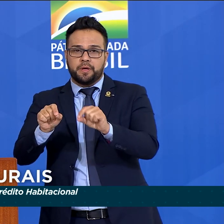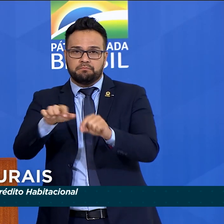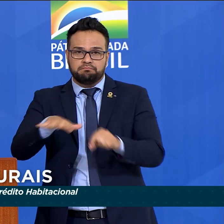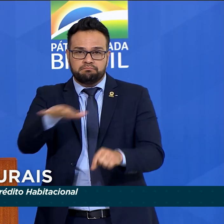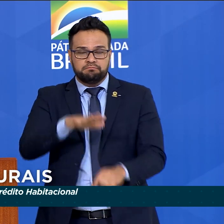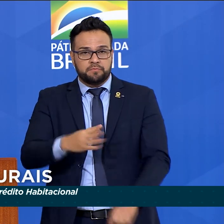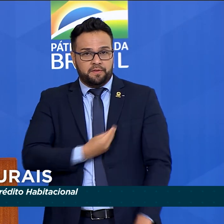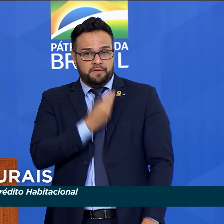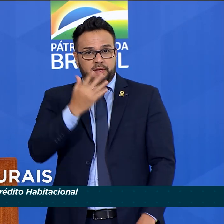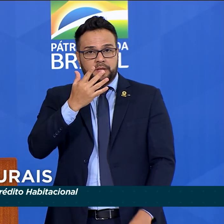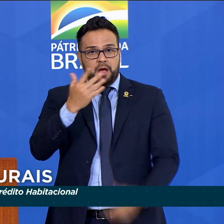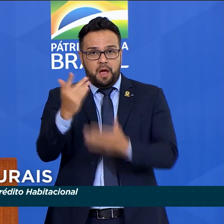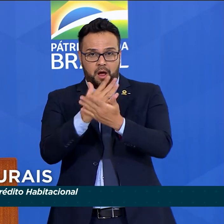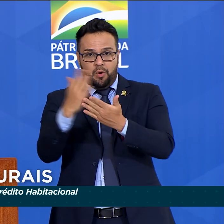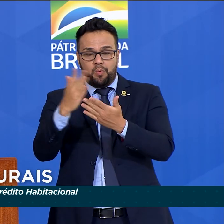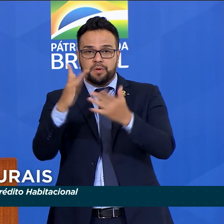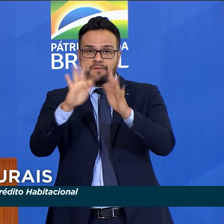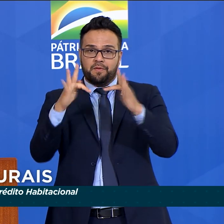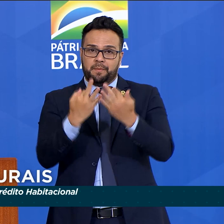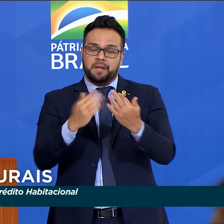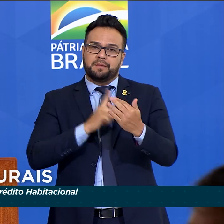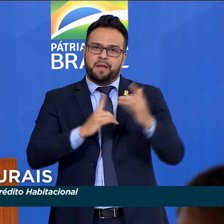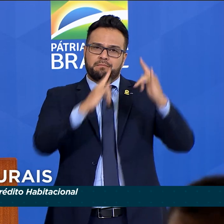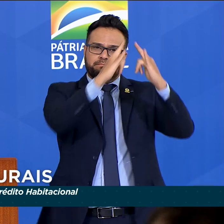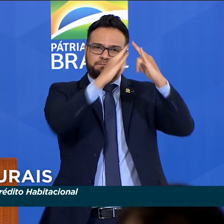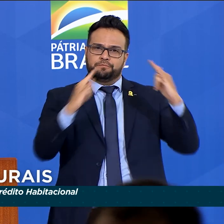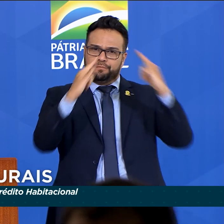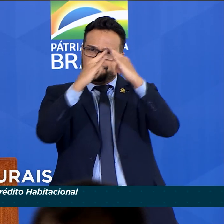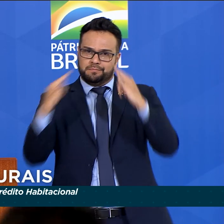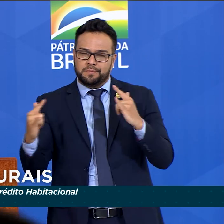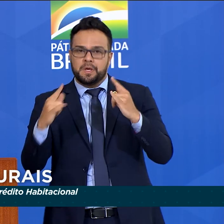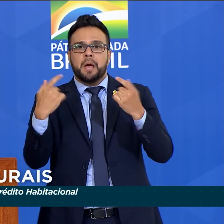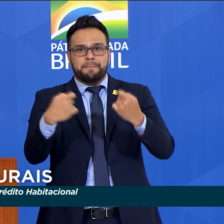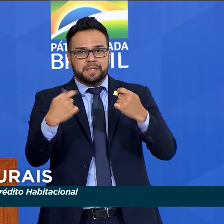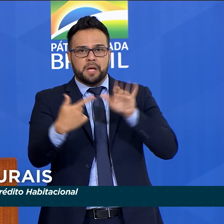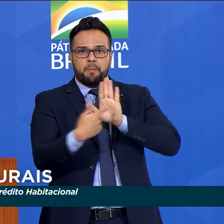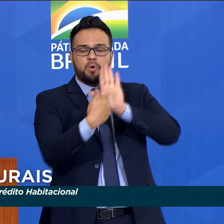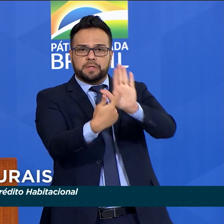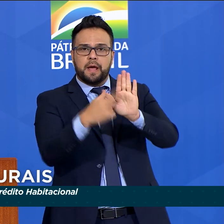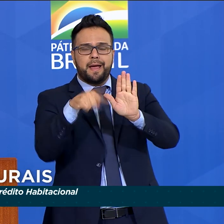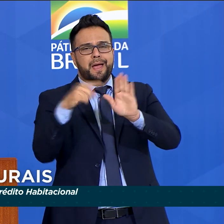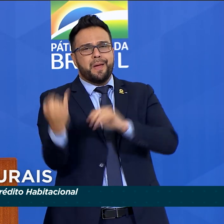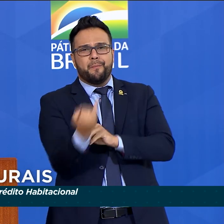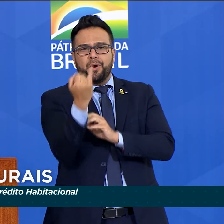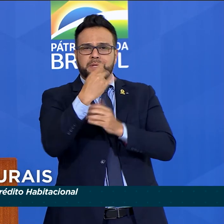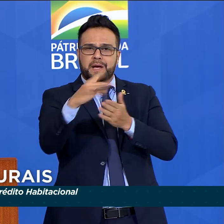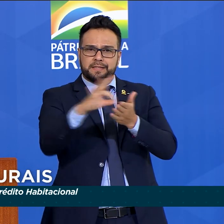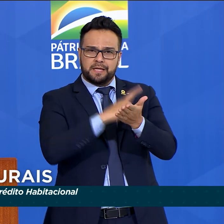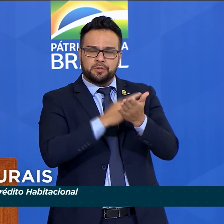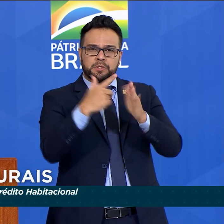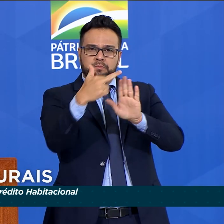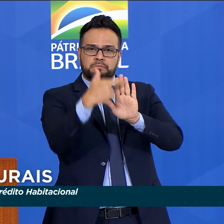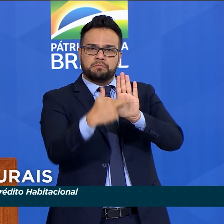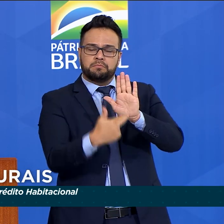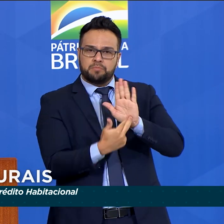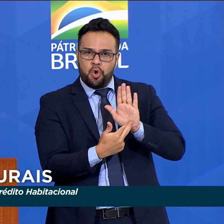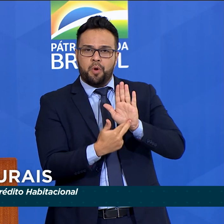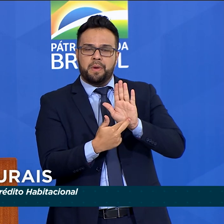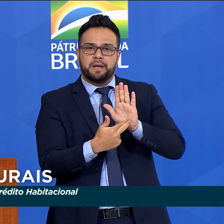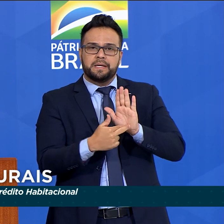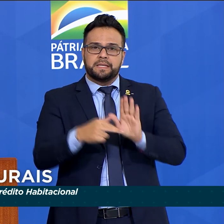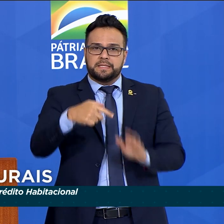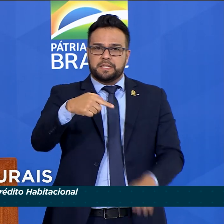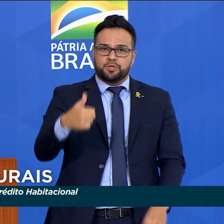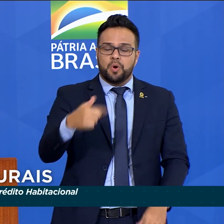famílias assentadas, que a gente precisa destacar a importância da assinatura hoje da Instrução Normativa 101, que